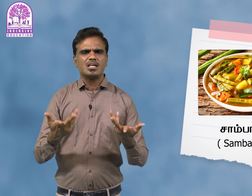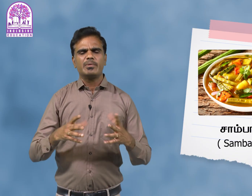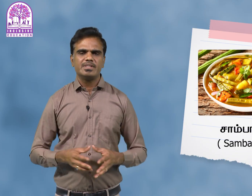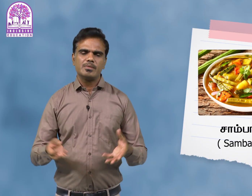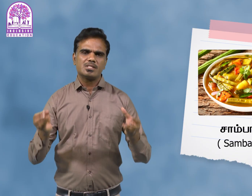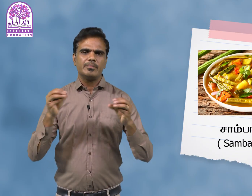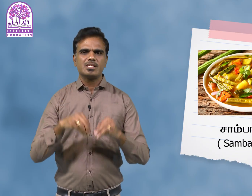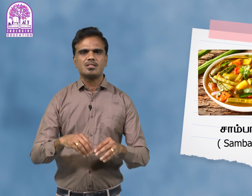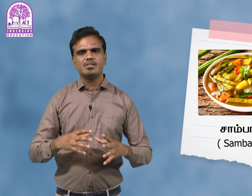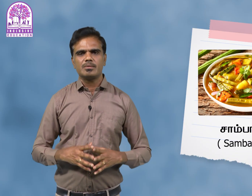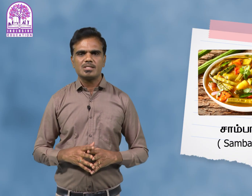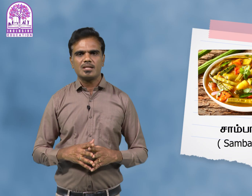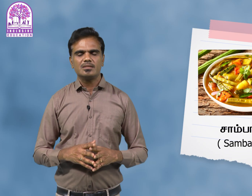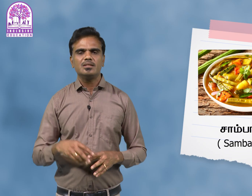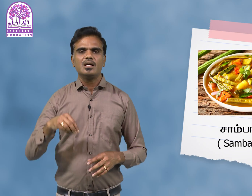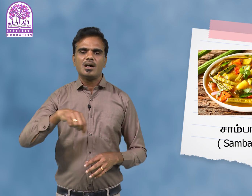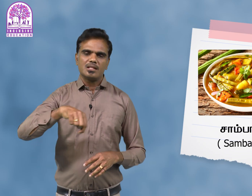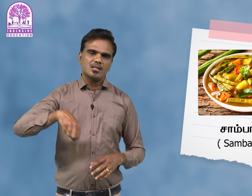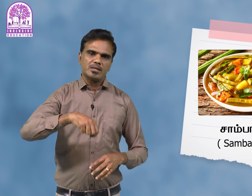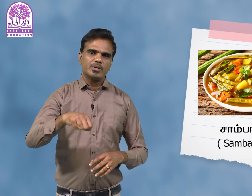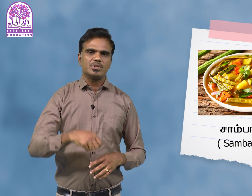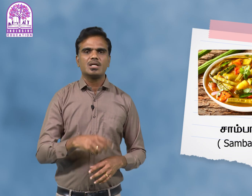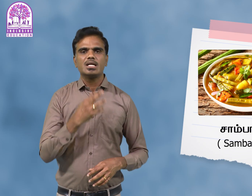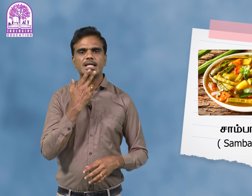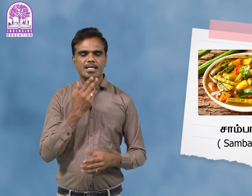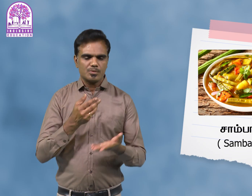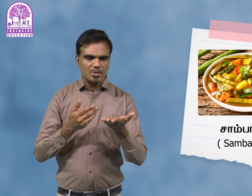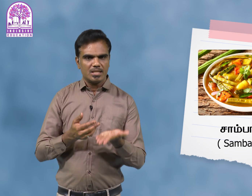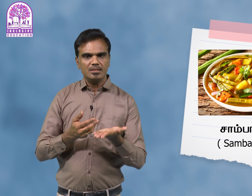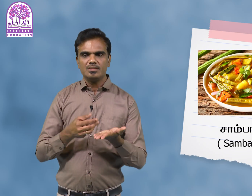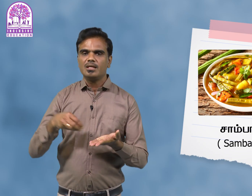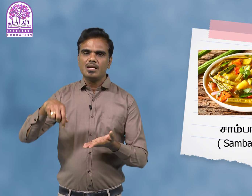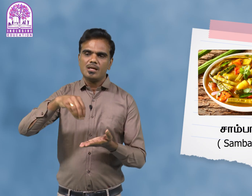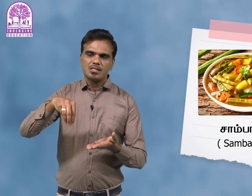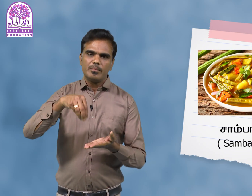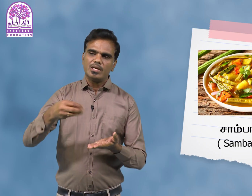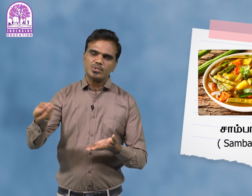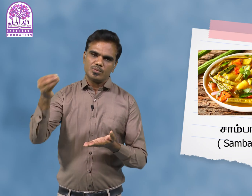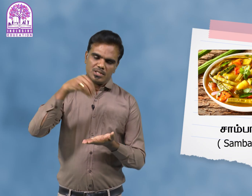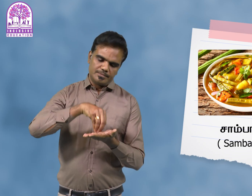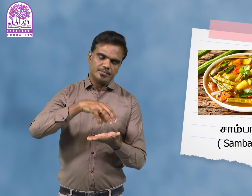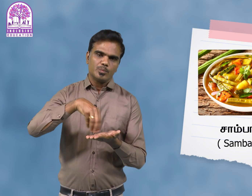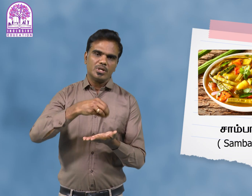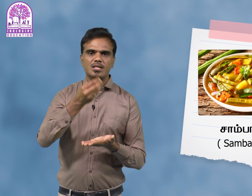சாதாரணமாக வெஜிடபிள்ஸ் எல்லாம் மிக்ஸ்டு வெஜிடபிள்ஸாக இருக்குது, அதுக்கான சாம்பார் கொடுத்துருக்காங்கன்னா ரைஸ் கொடுங்க, சாம்பார் கொஞ்சம் கொடுங்க, போட்டு நீங்கள்